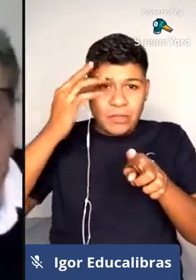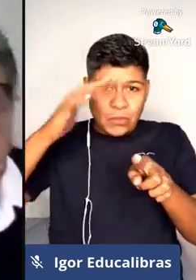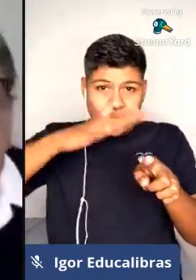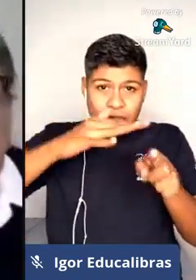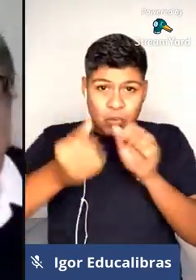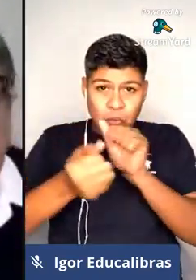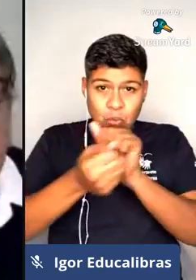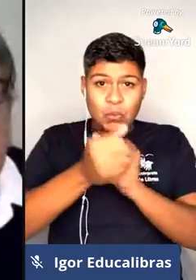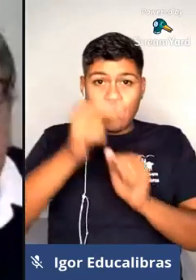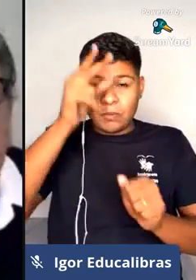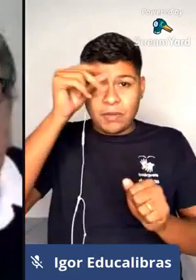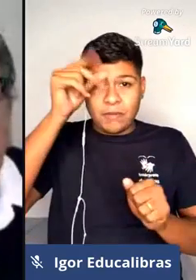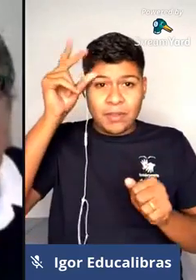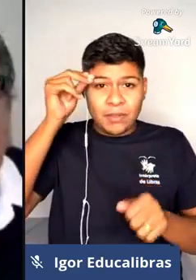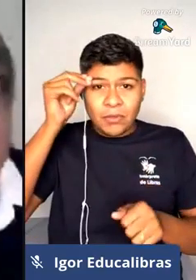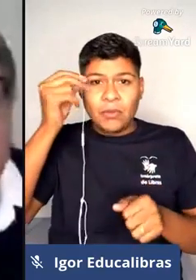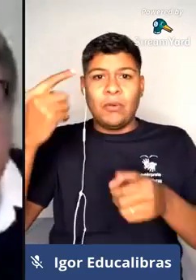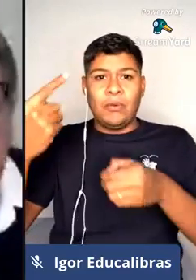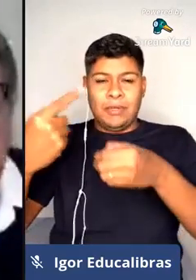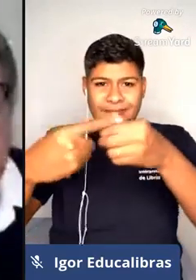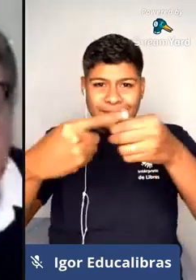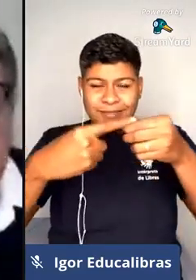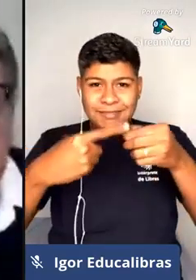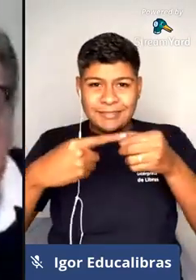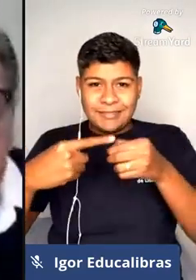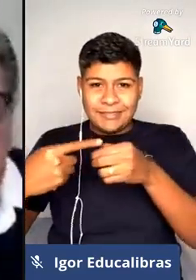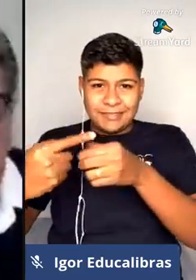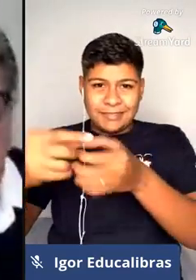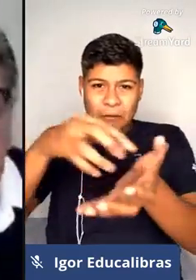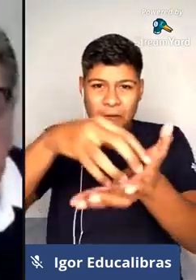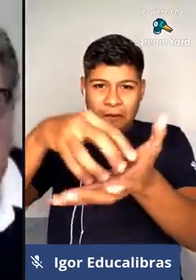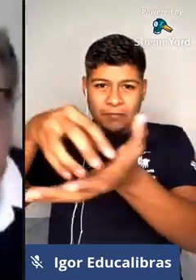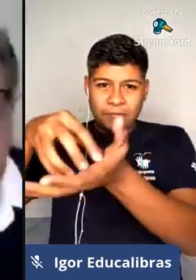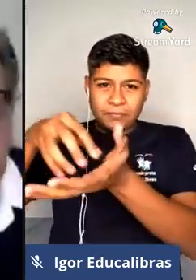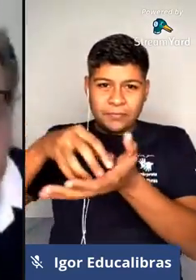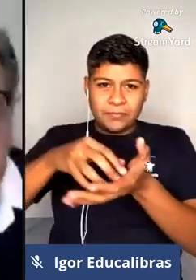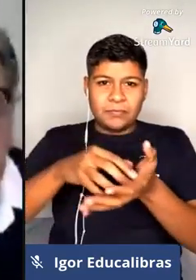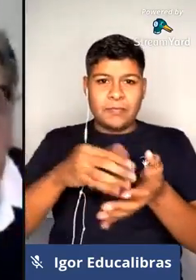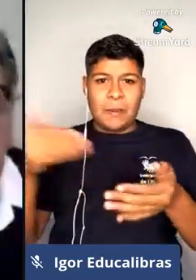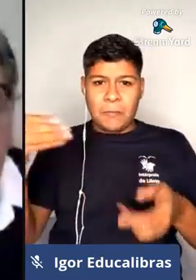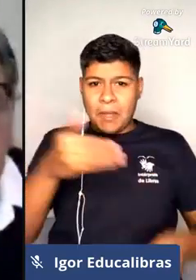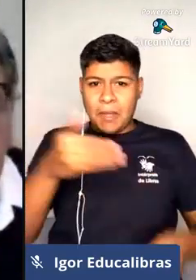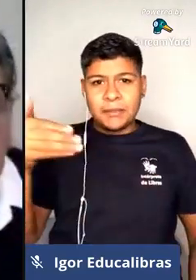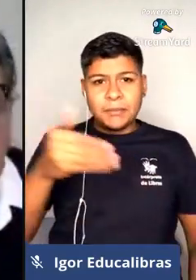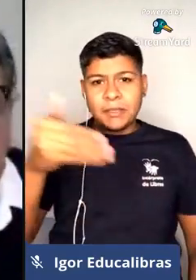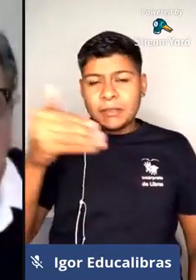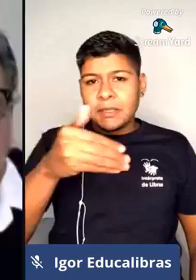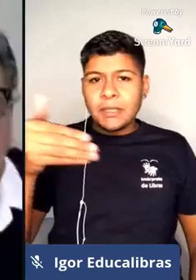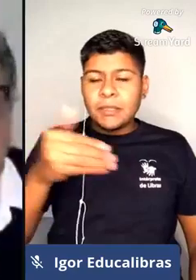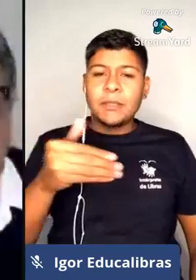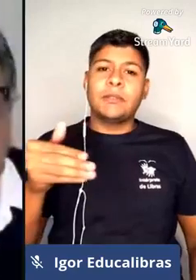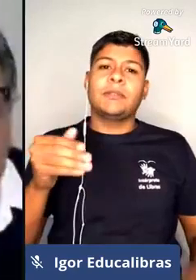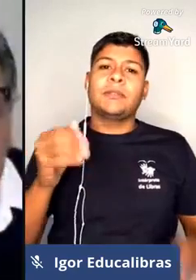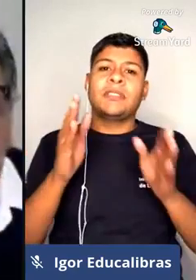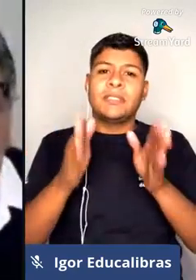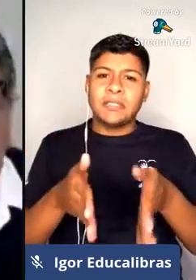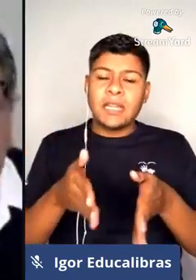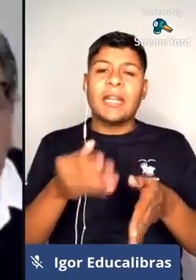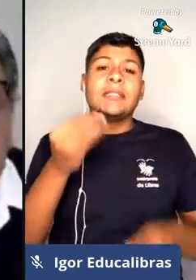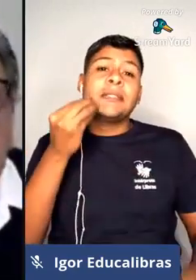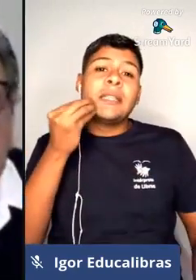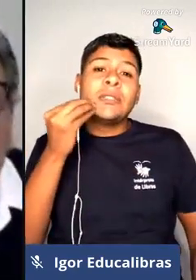prefeituras regionais, criar lá modelos de orientação e participação, conforme já se tentou